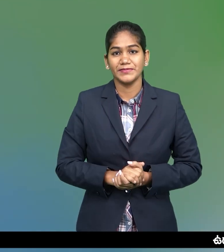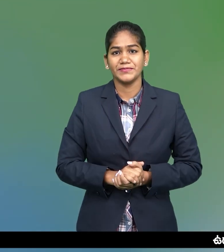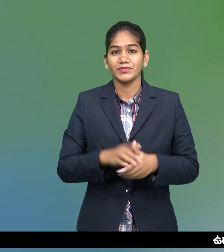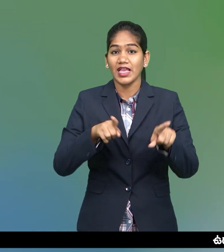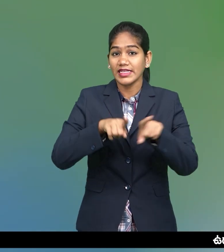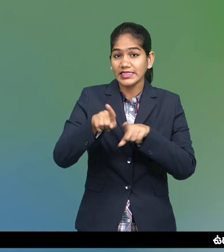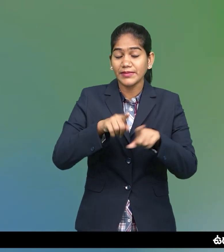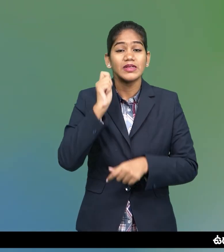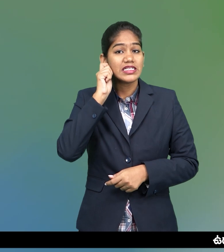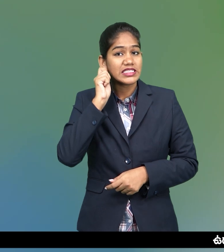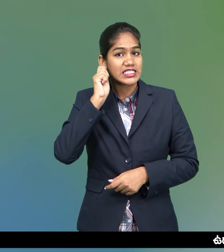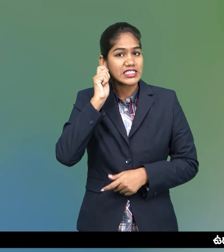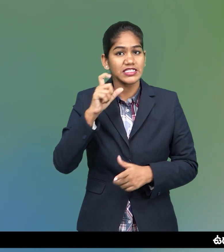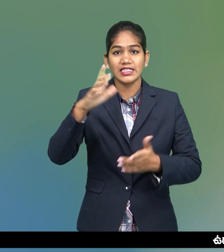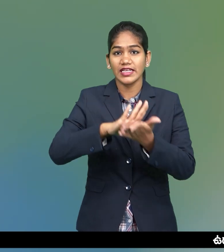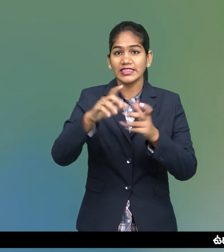ఉదాహరణ చెన్నై.